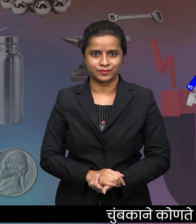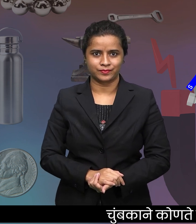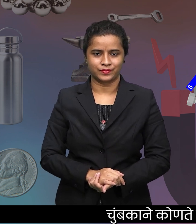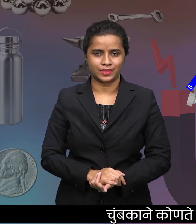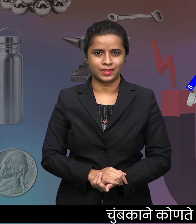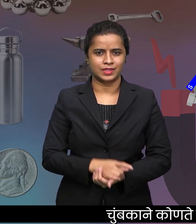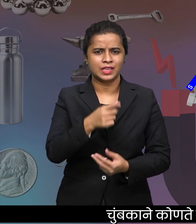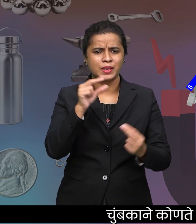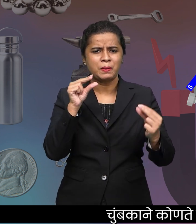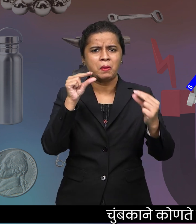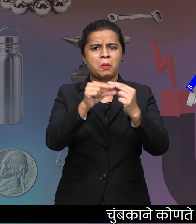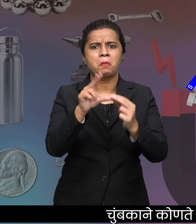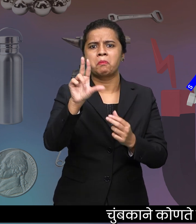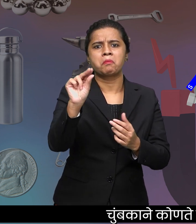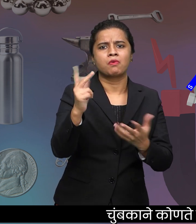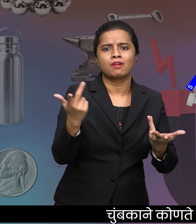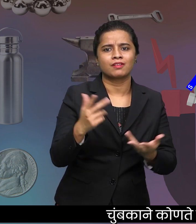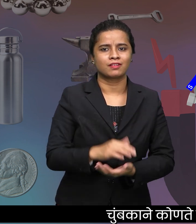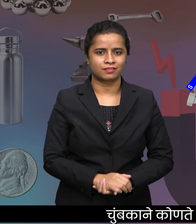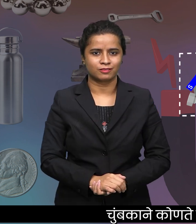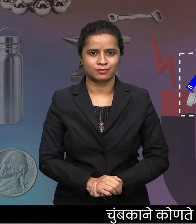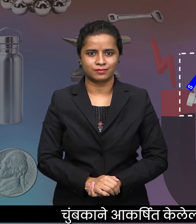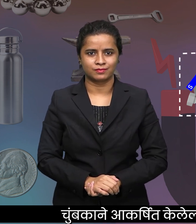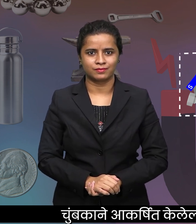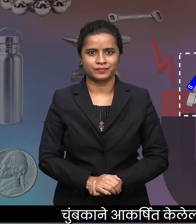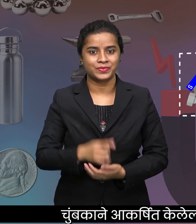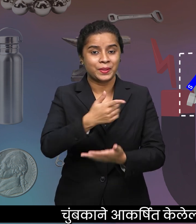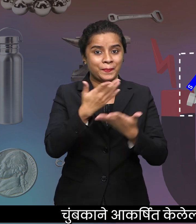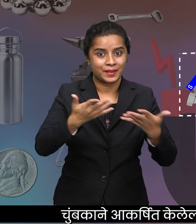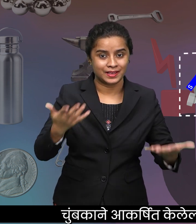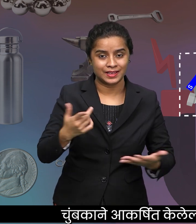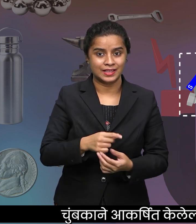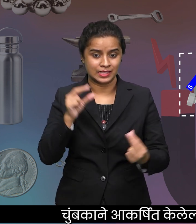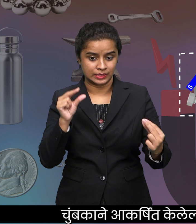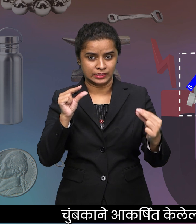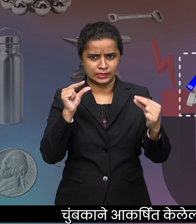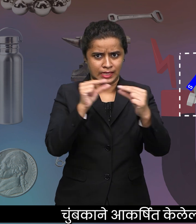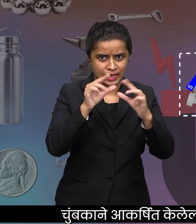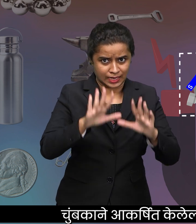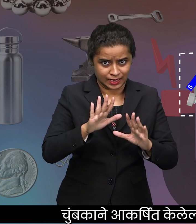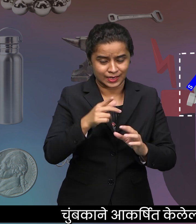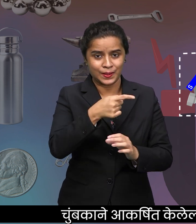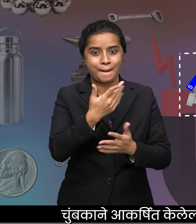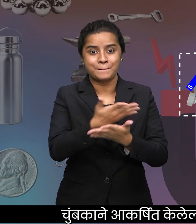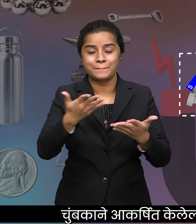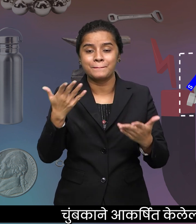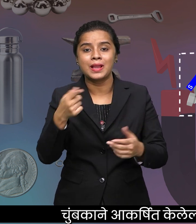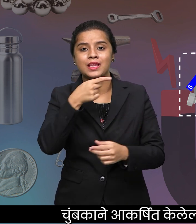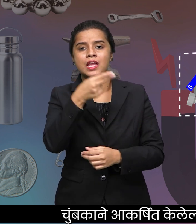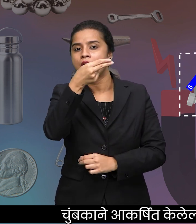चुंबकाने कोणते पदार्थ आकर्षित केले नाहीत? चुंबकाने आकर्षित केलेल्या पदार्थांना चुंबकीय पदार्थ म्हणतात.